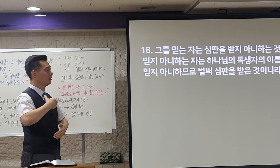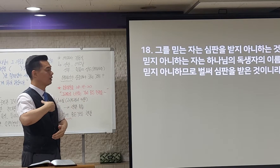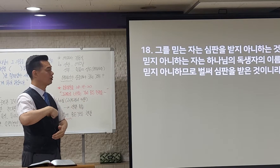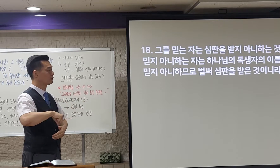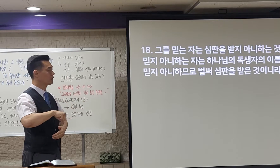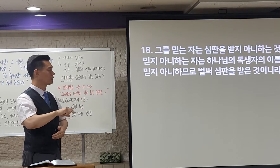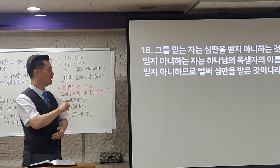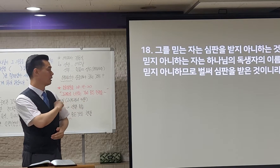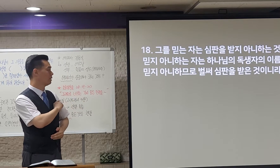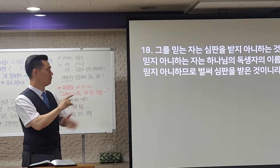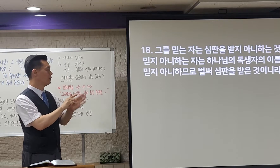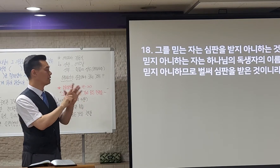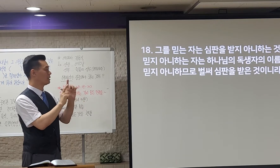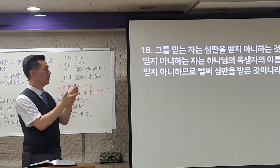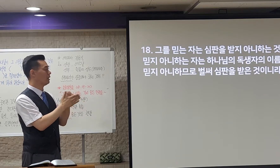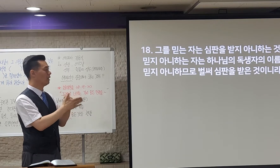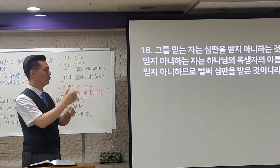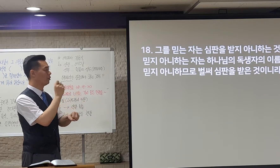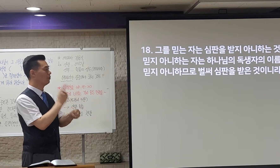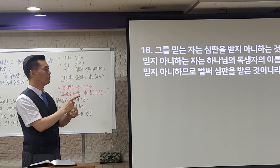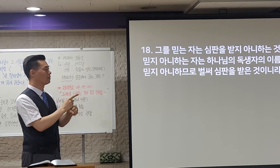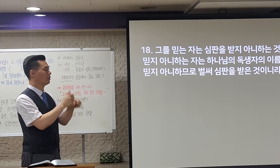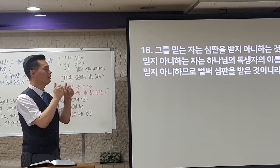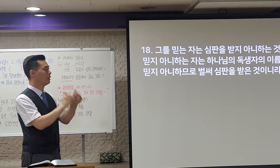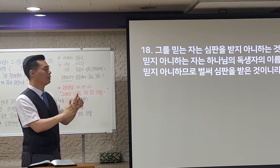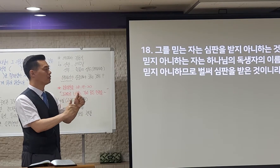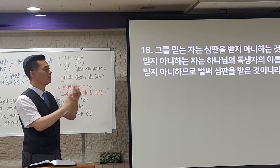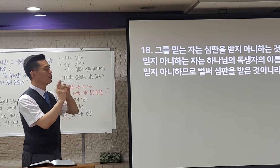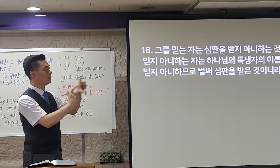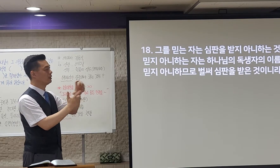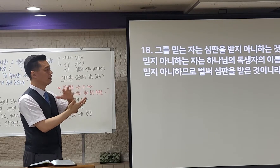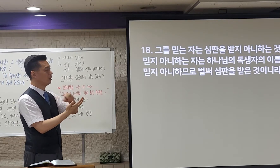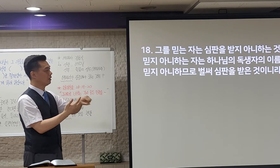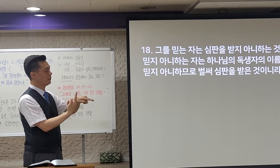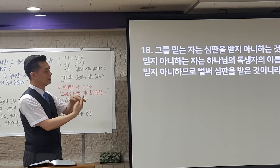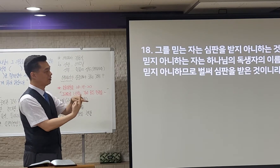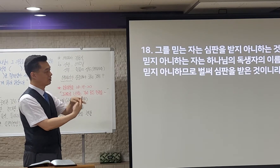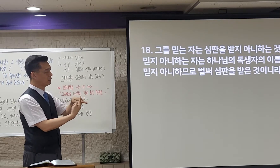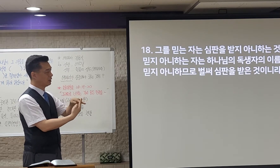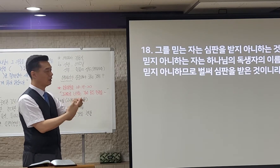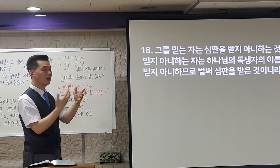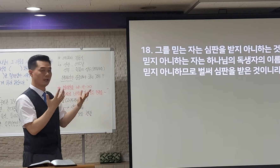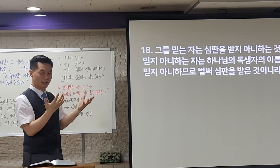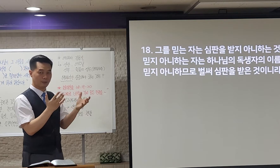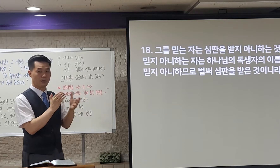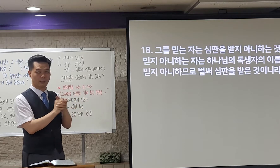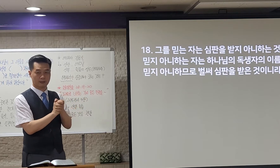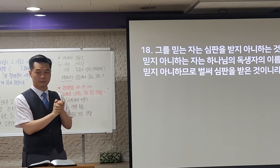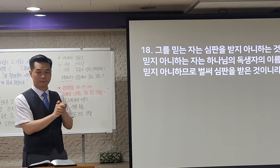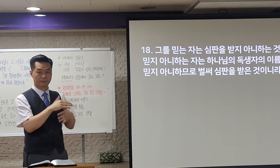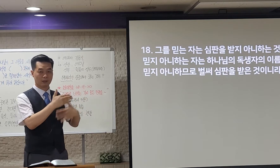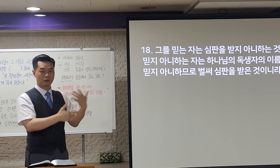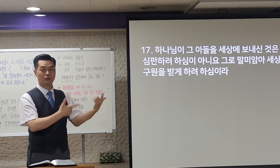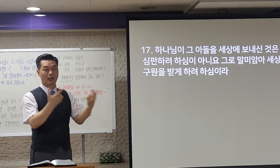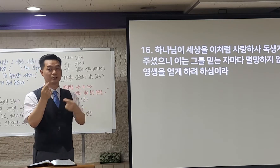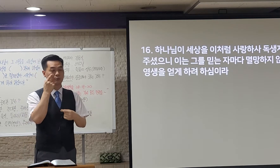하나님의 독생자의 이름을 믿지 아니하므로 벌써 심판을 받은 것이니라. 아멘. 서로 다 같이